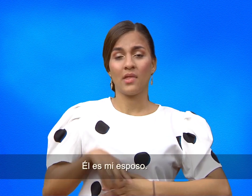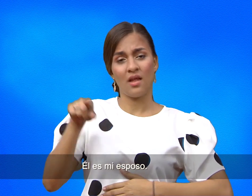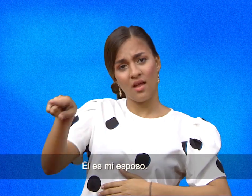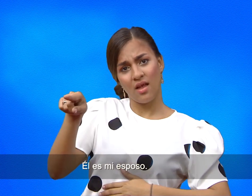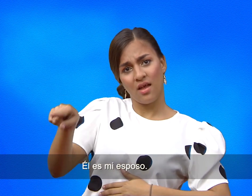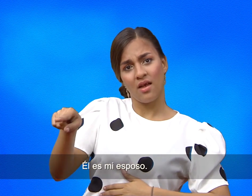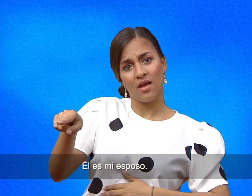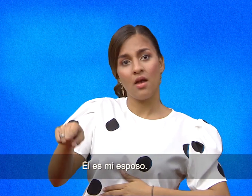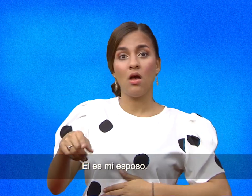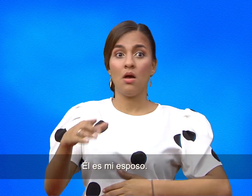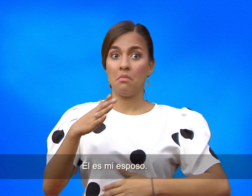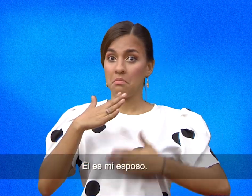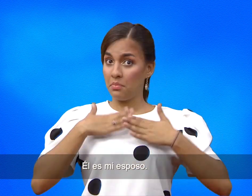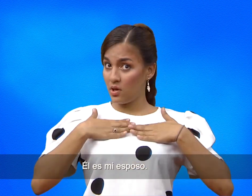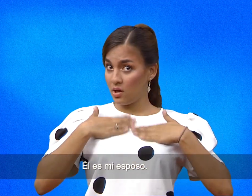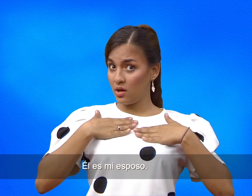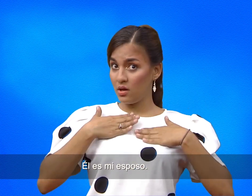Él es mi